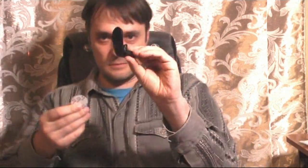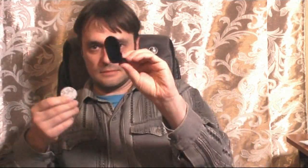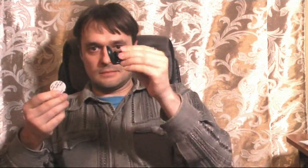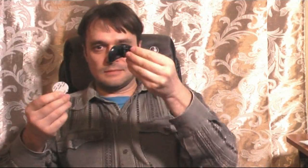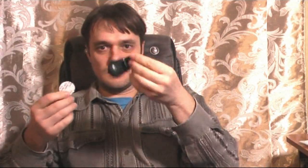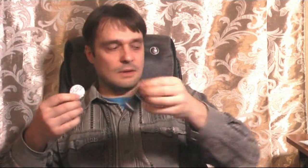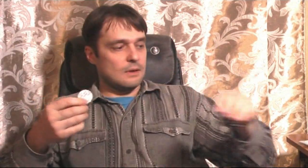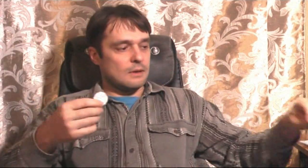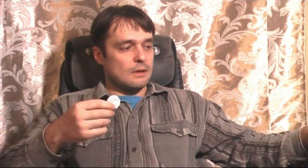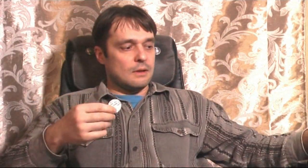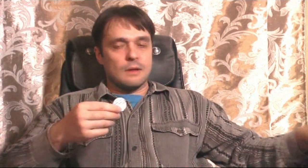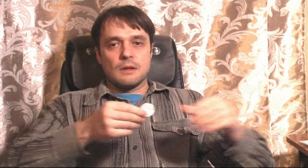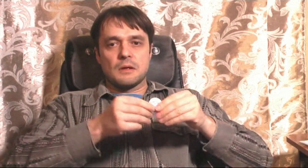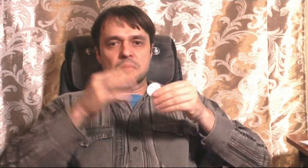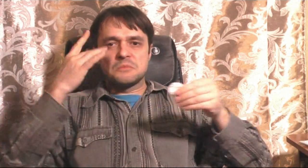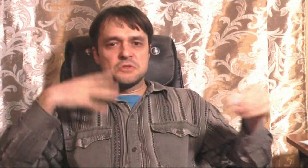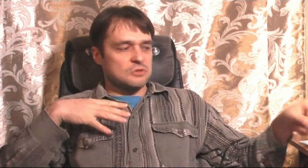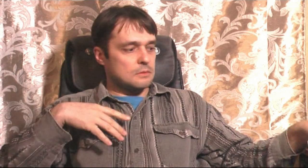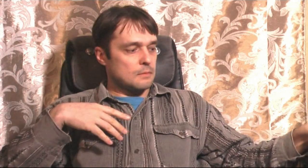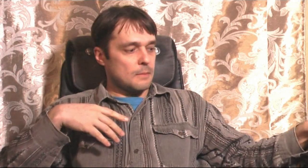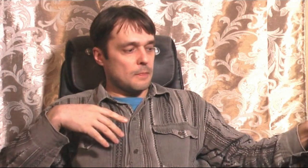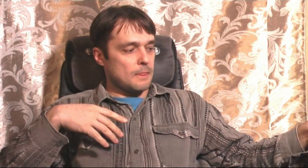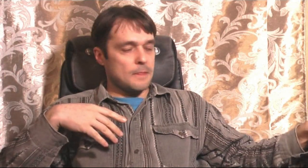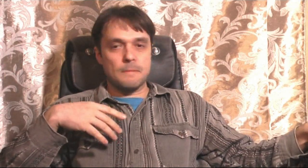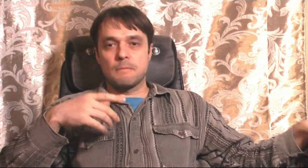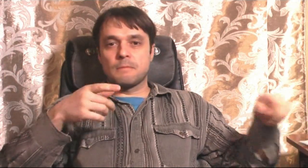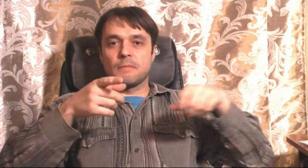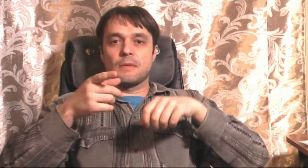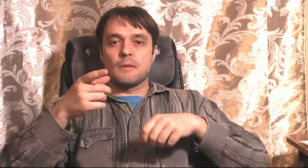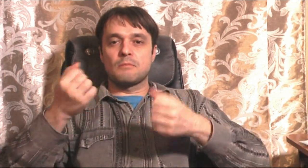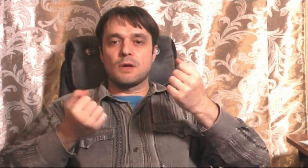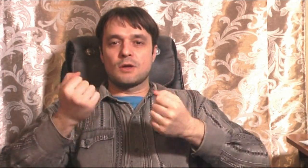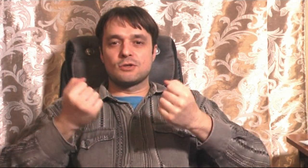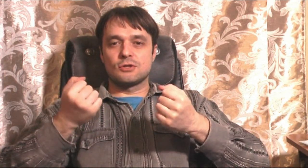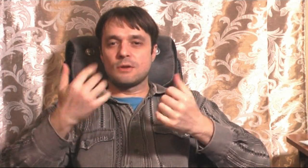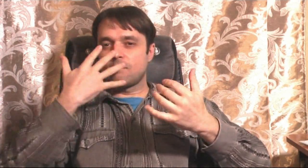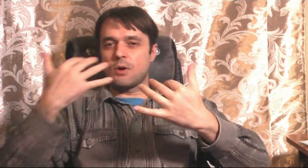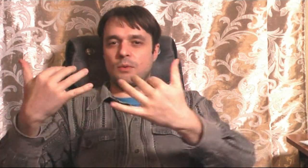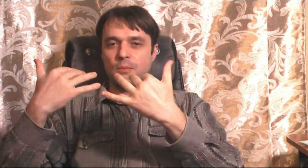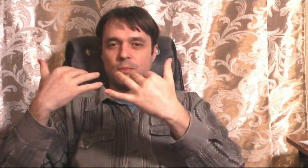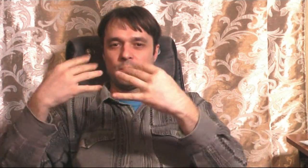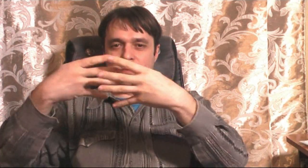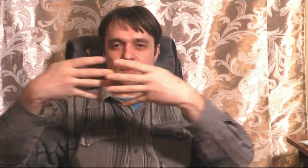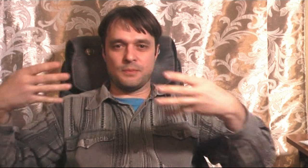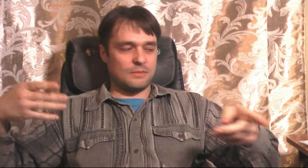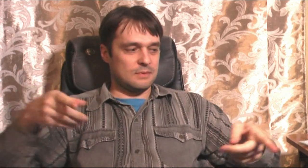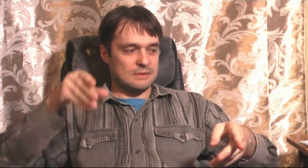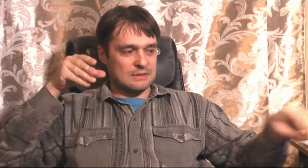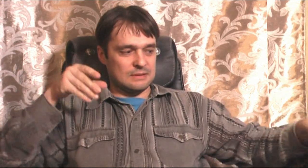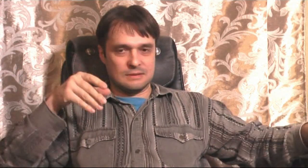отберется. Так вот, она в квалификации, дорогие друзья, показала точно такие же баллы, которые показала чемпионка мира и лидер